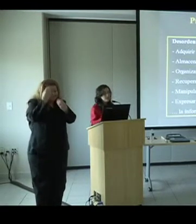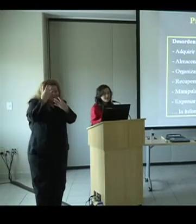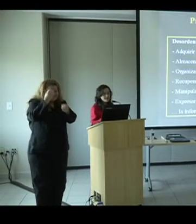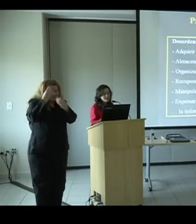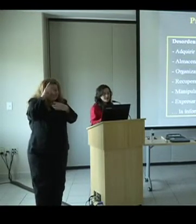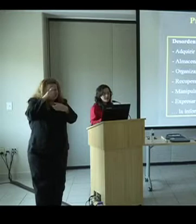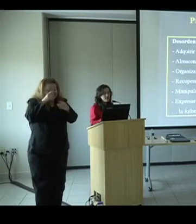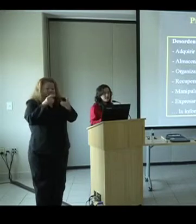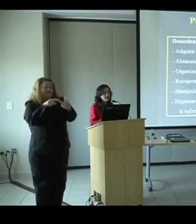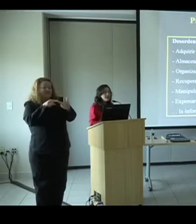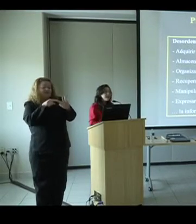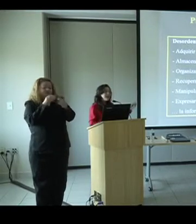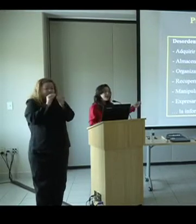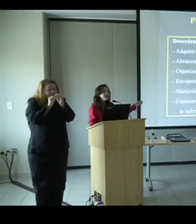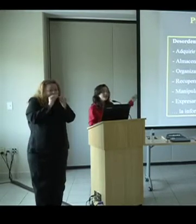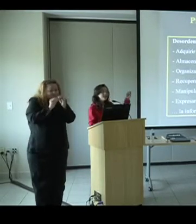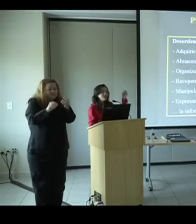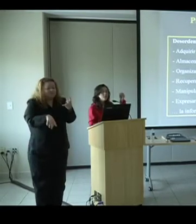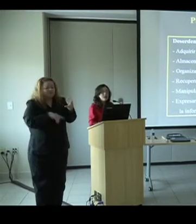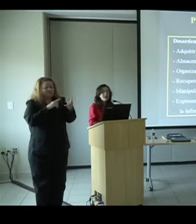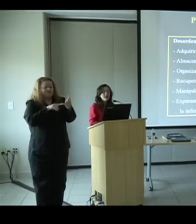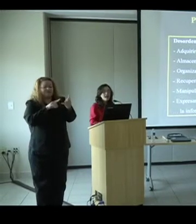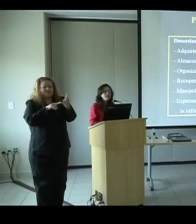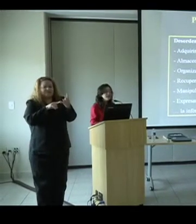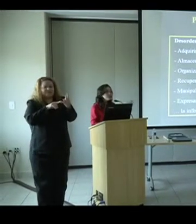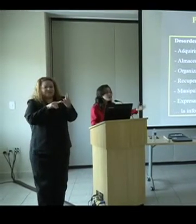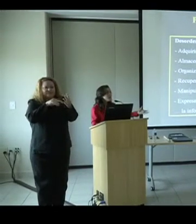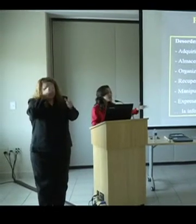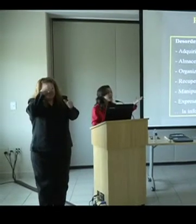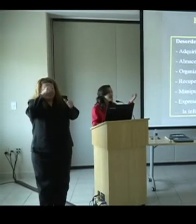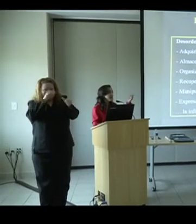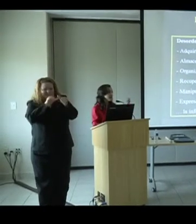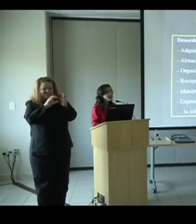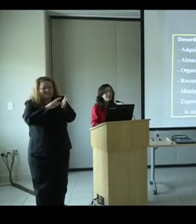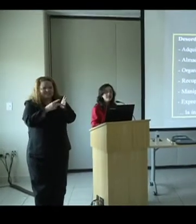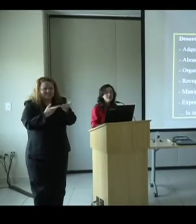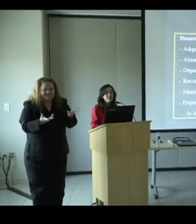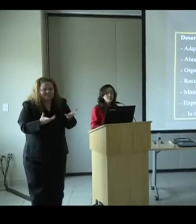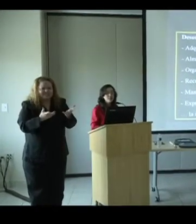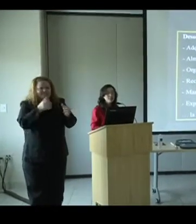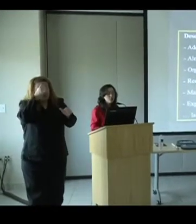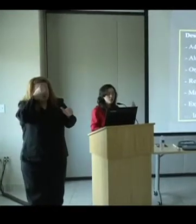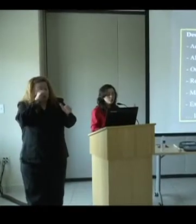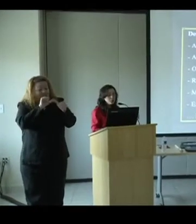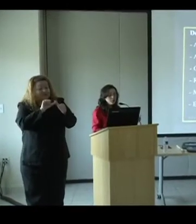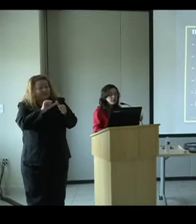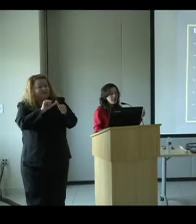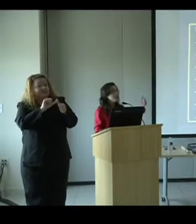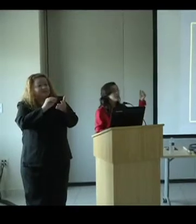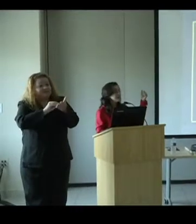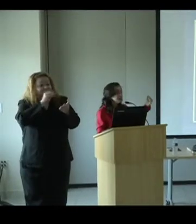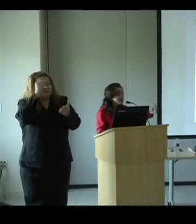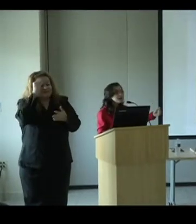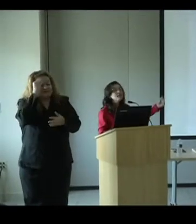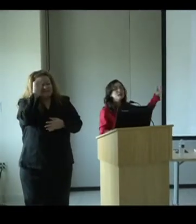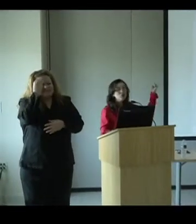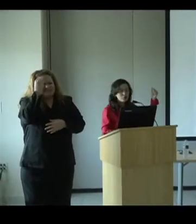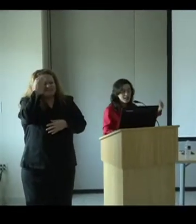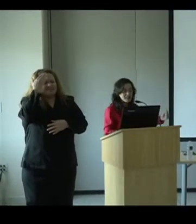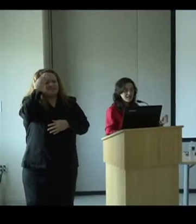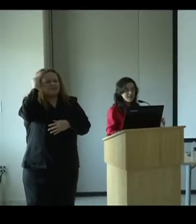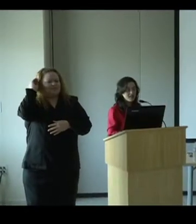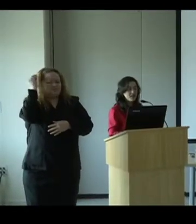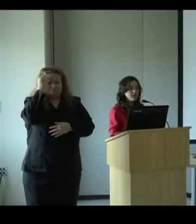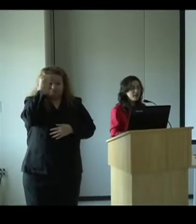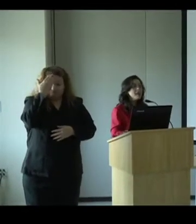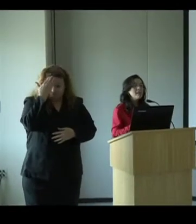tiene que organizarla en recuperarla es decir volver a traer esa información que yo obtuve que yo almacene que